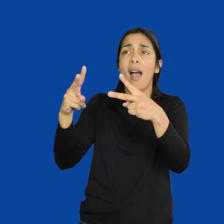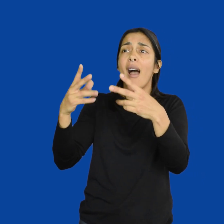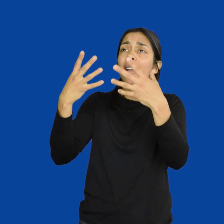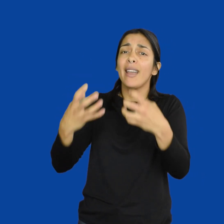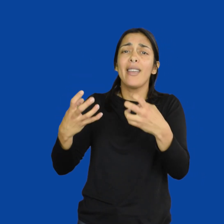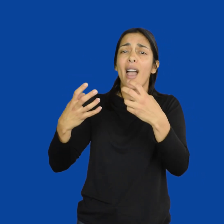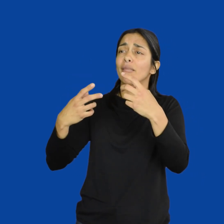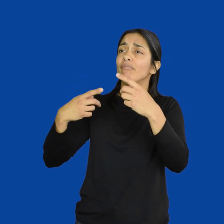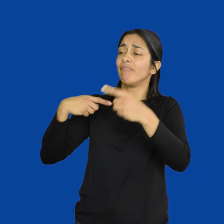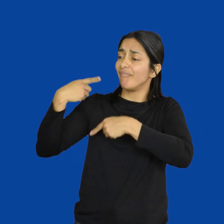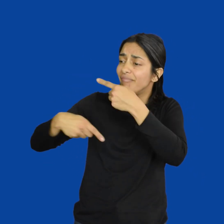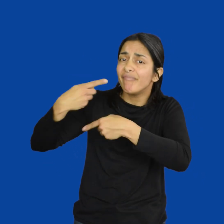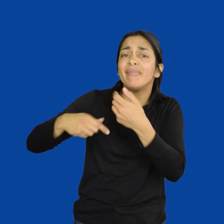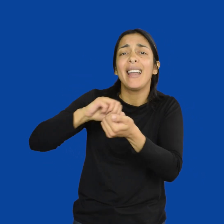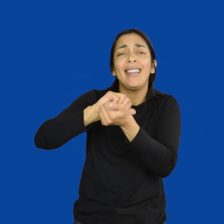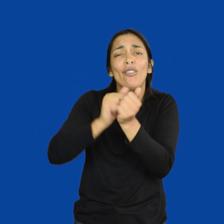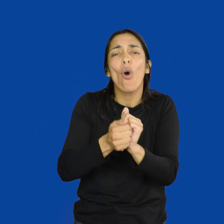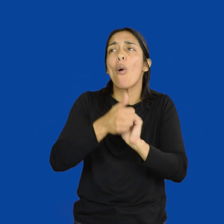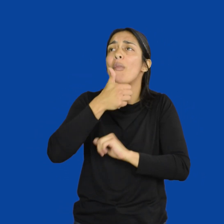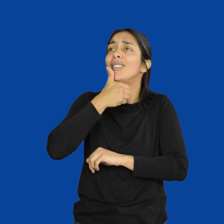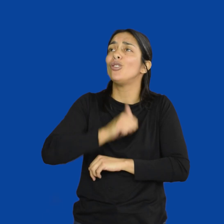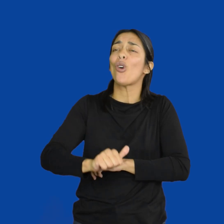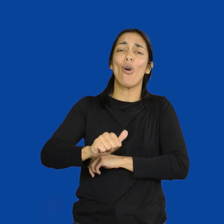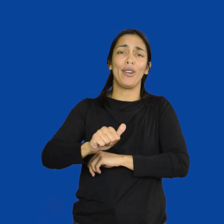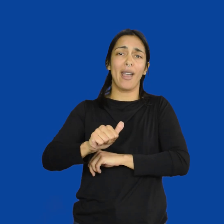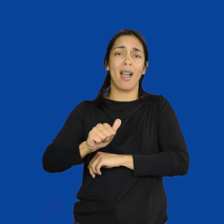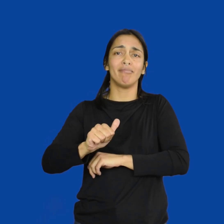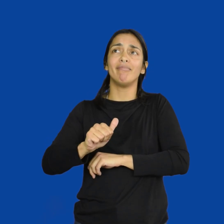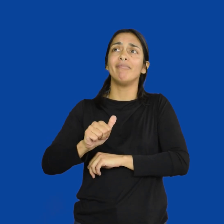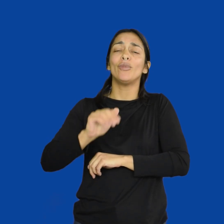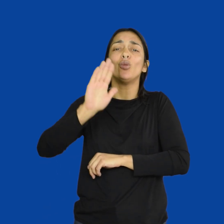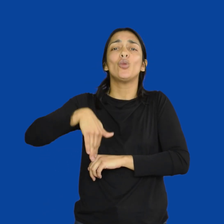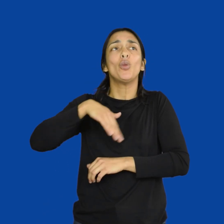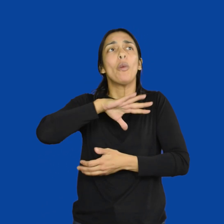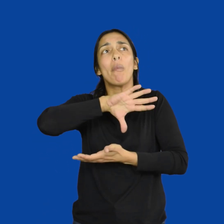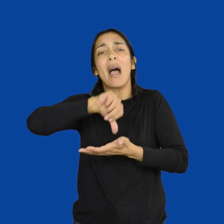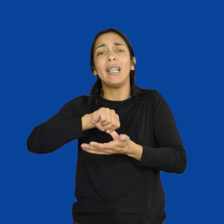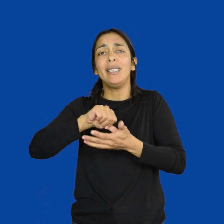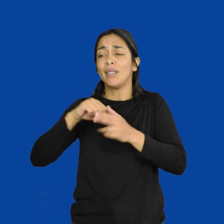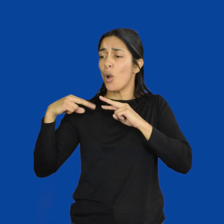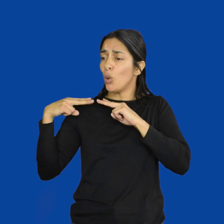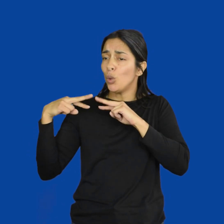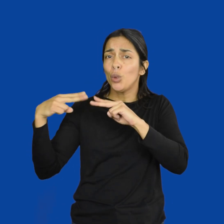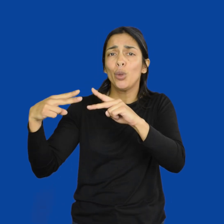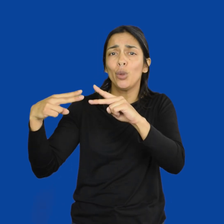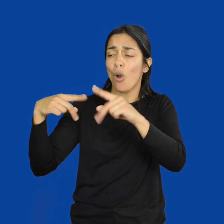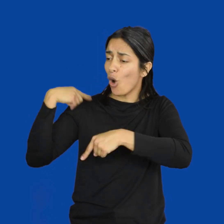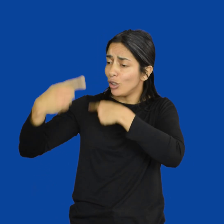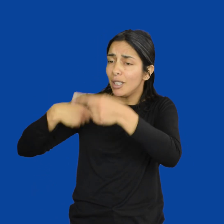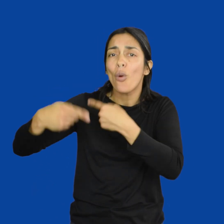dogmas, religión, idioma e historia nacional, por el contrario, veían la necesidad de mantener sus